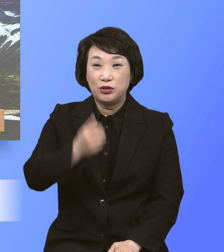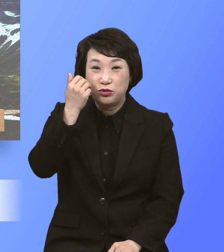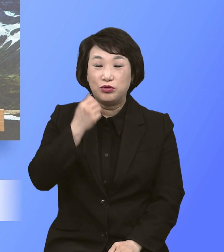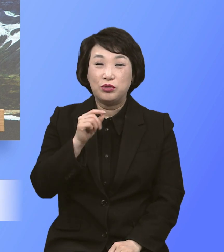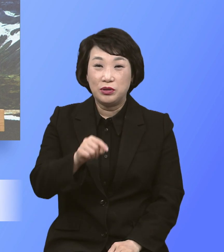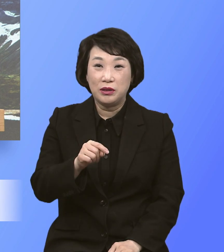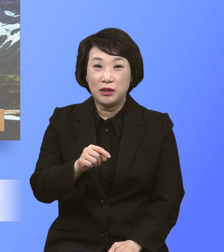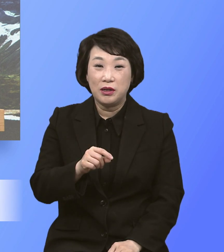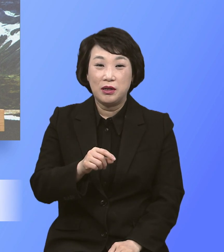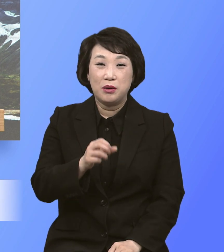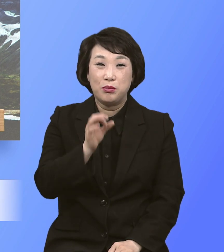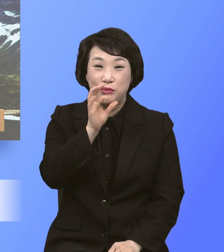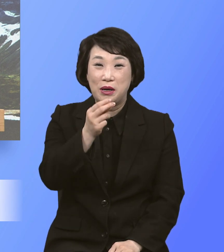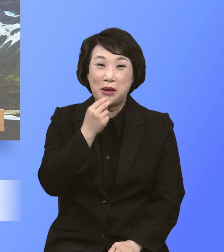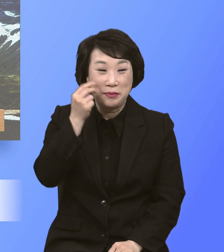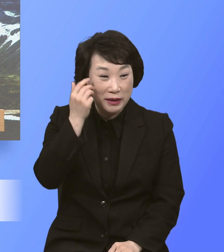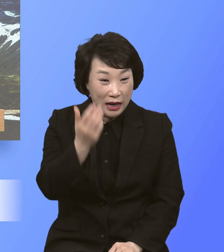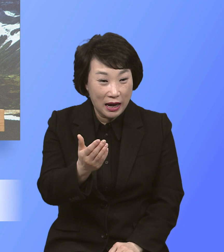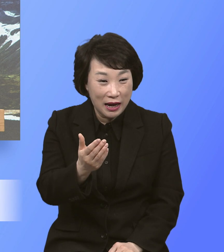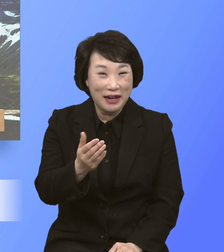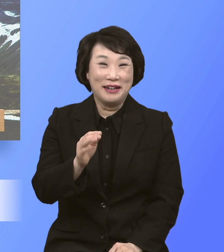누구에만 능치 못함이 없느냐?